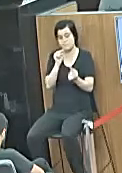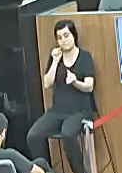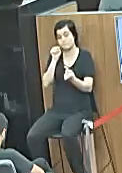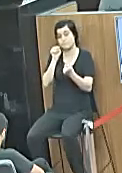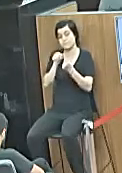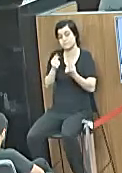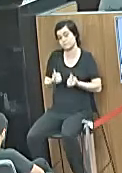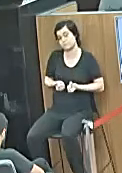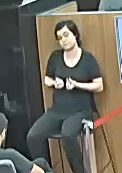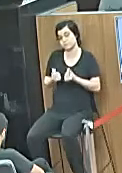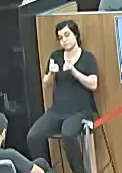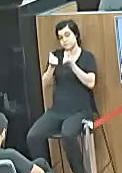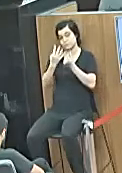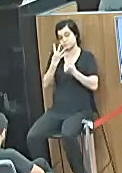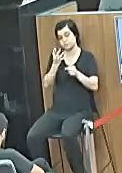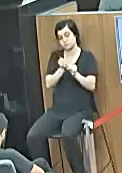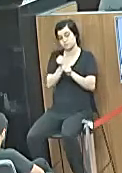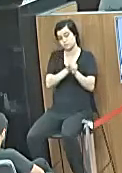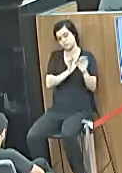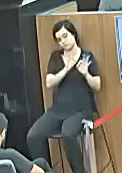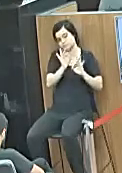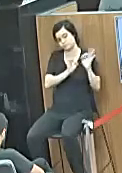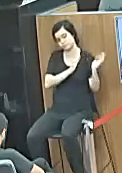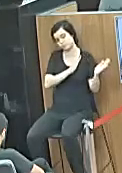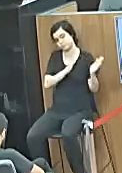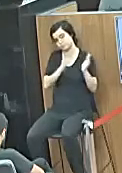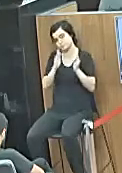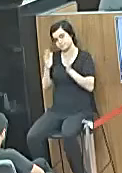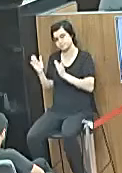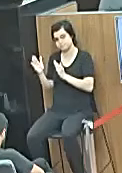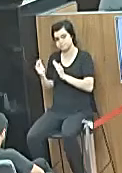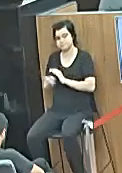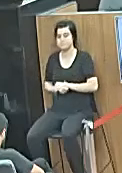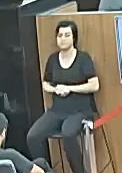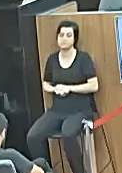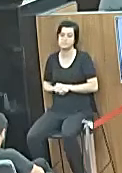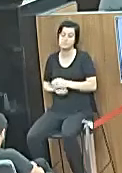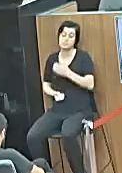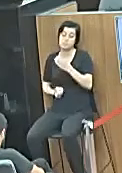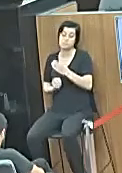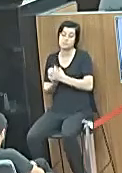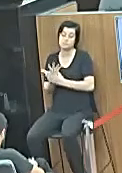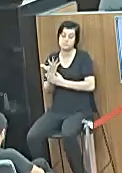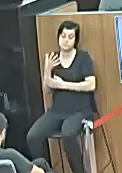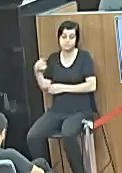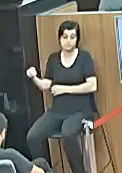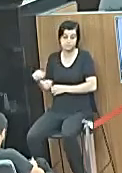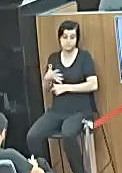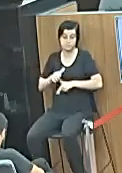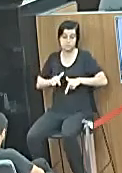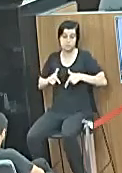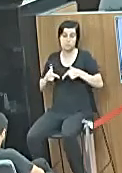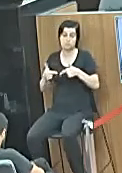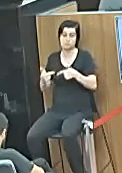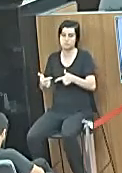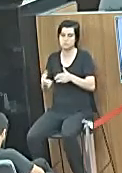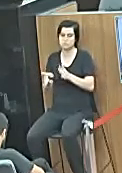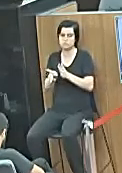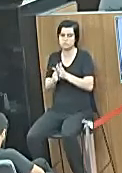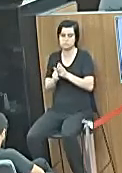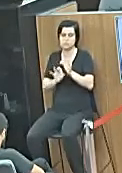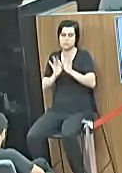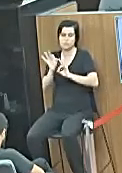nos quatro anos de planejamento criar ações novas no âmbito do programa